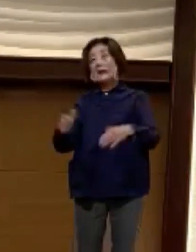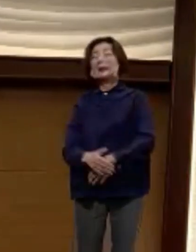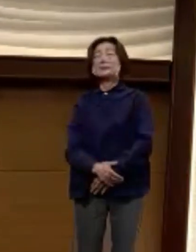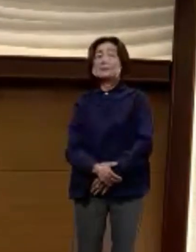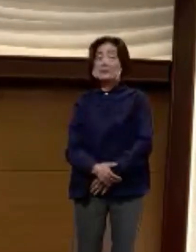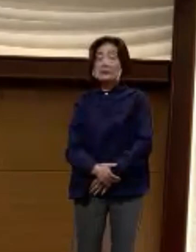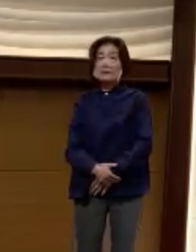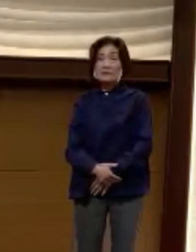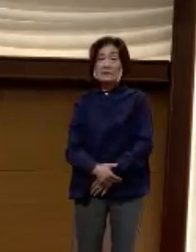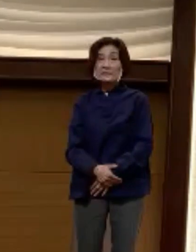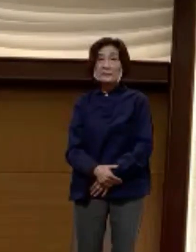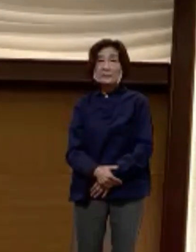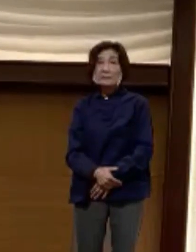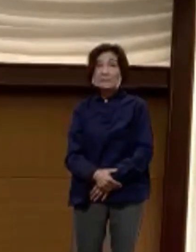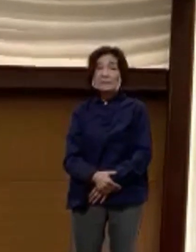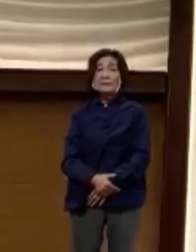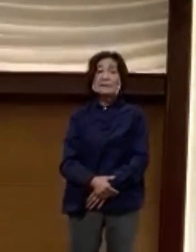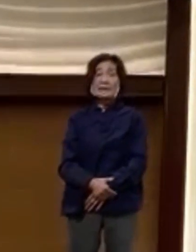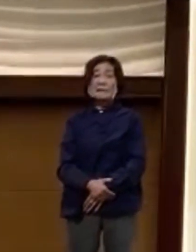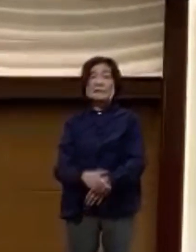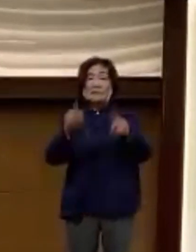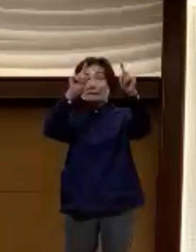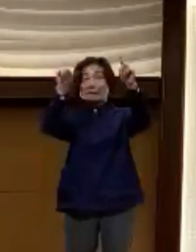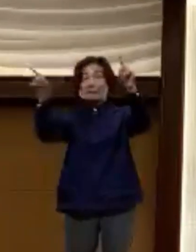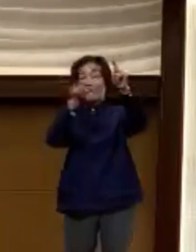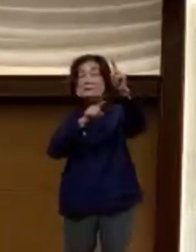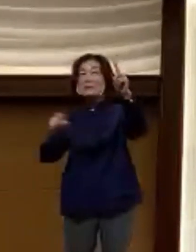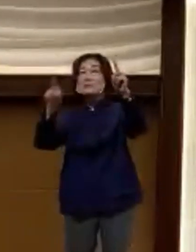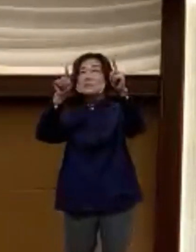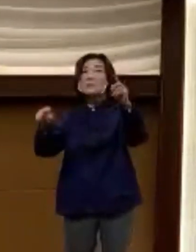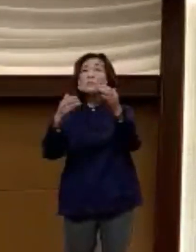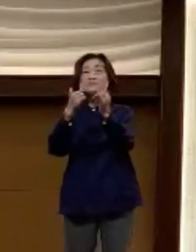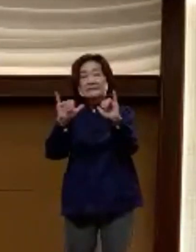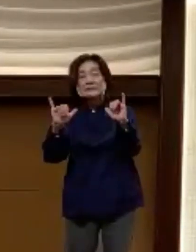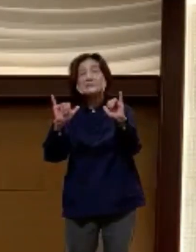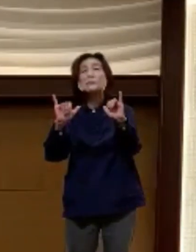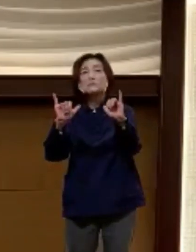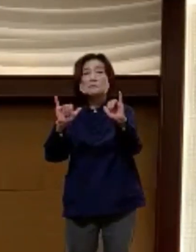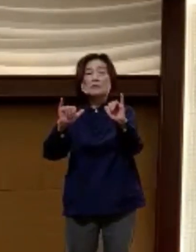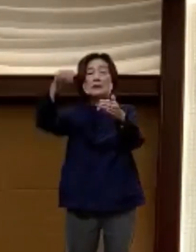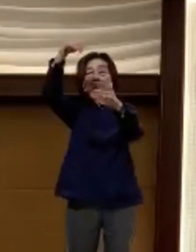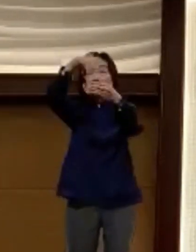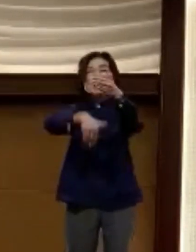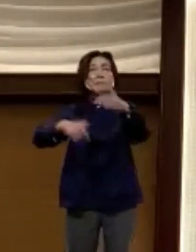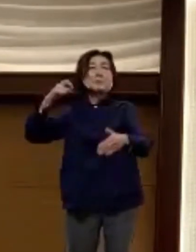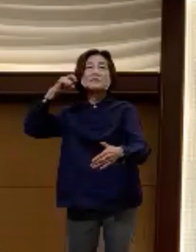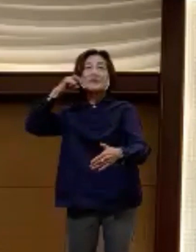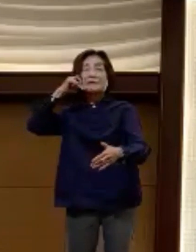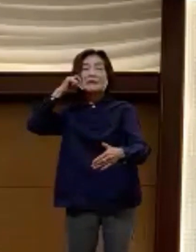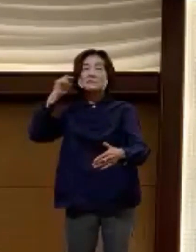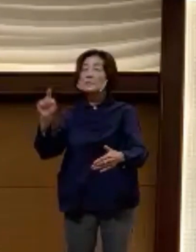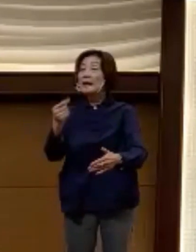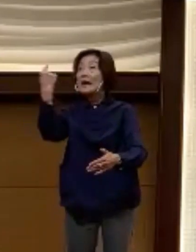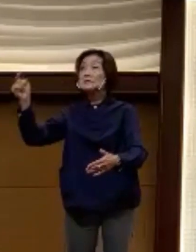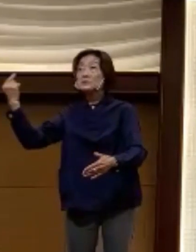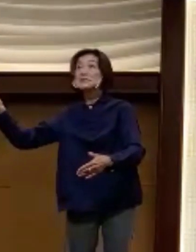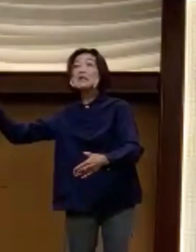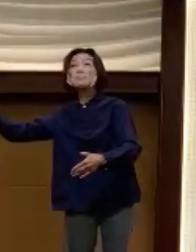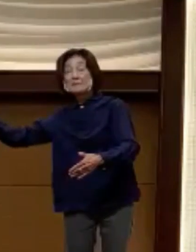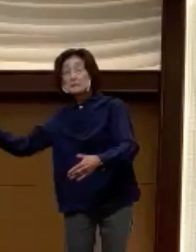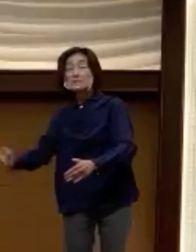在外の法人の方、投票できないところが相次いでいます。そ